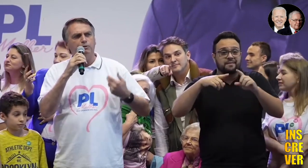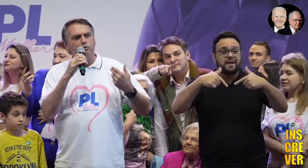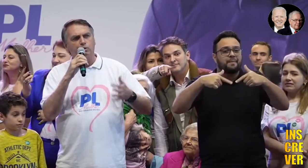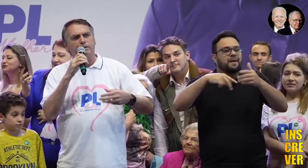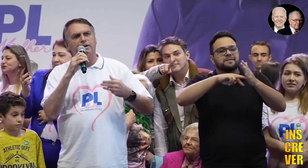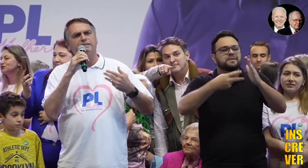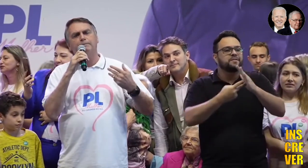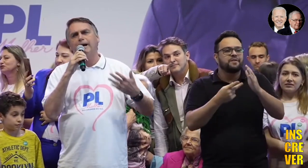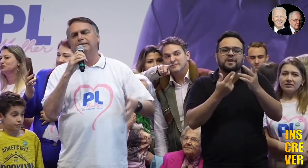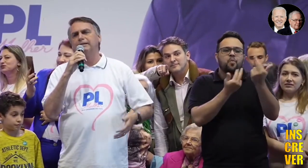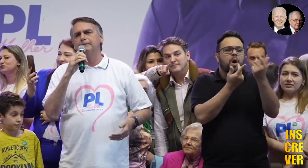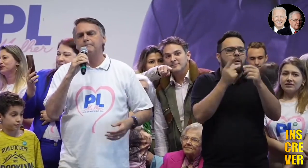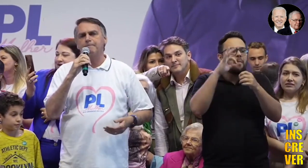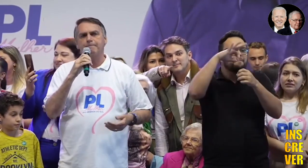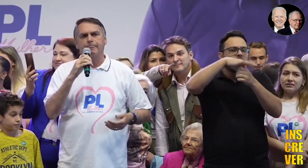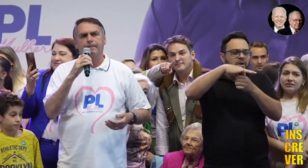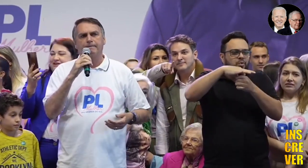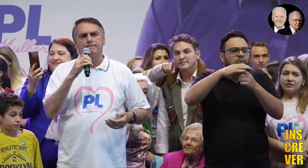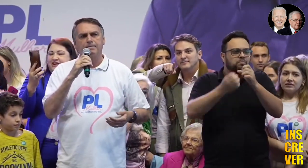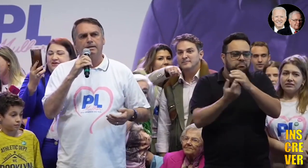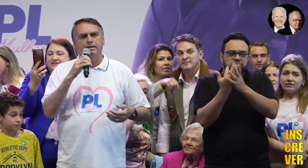Confiamos no futuro da nossa pátria.